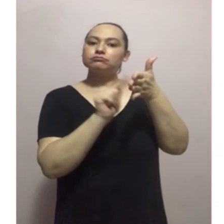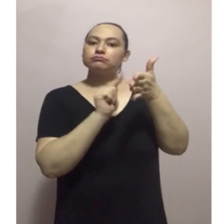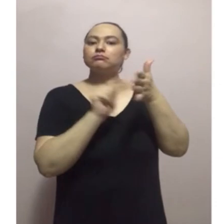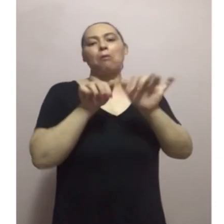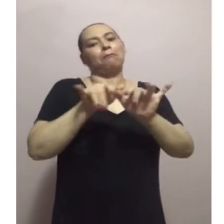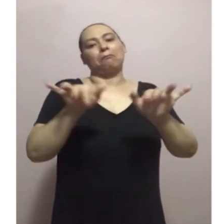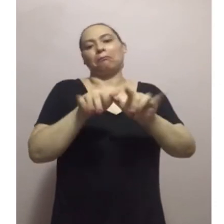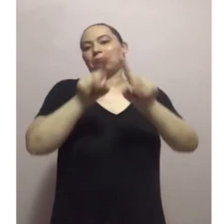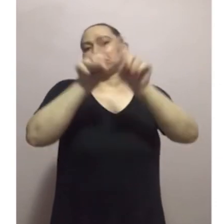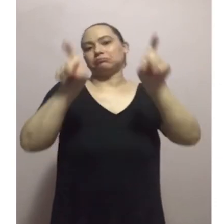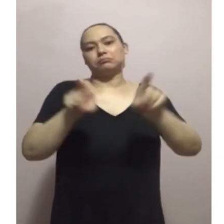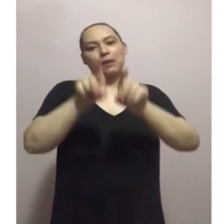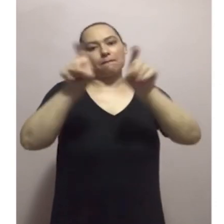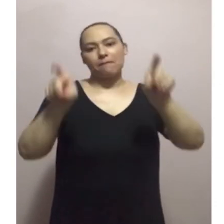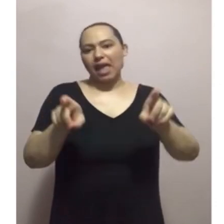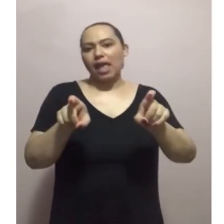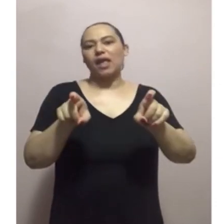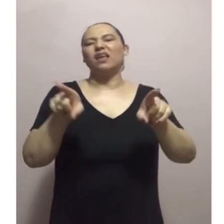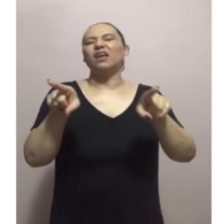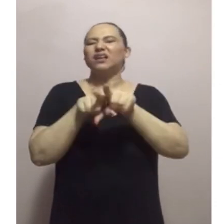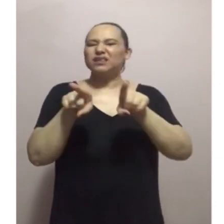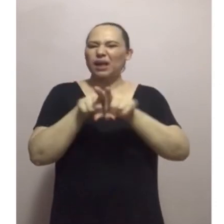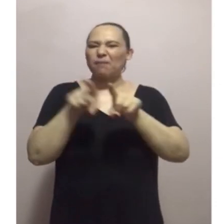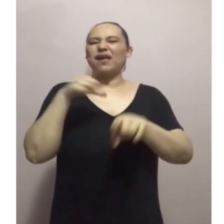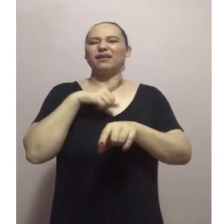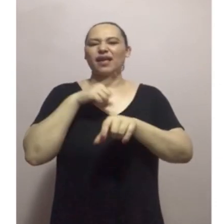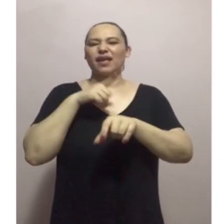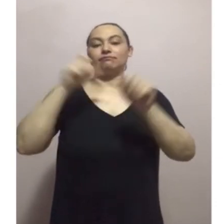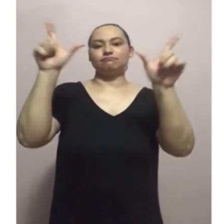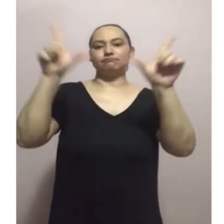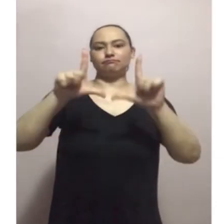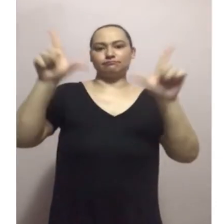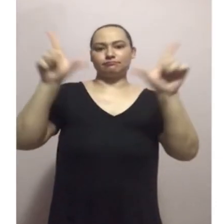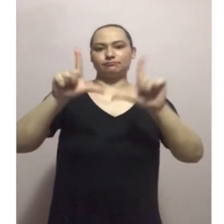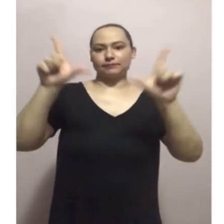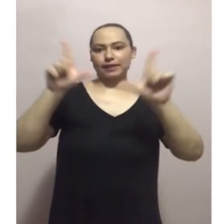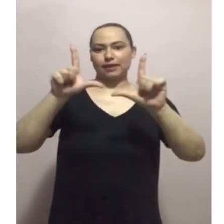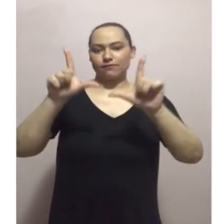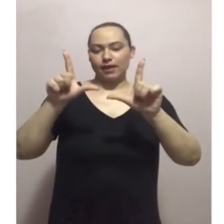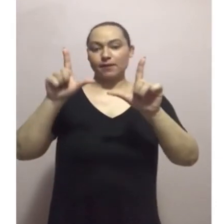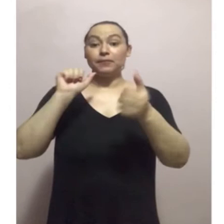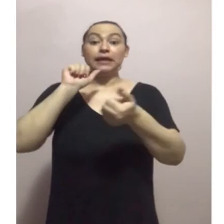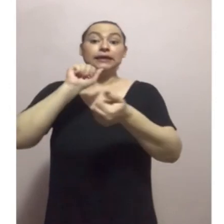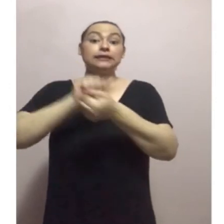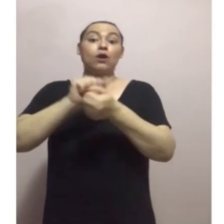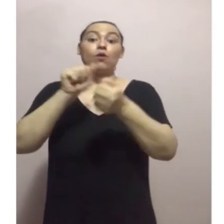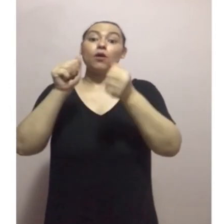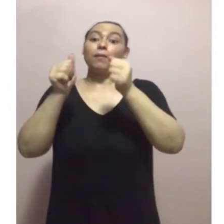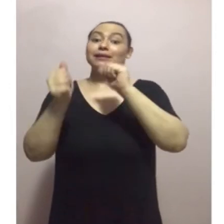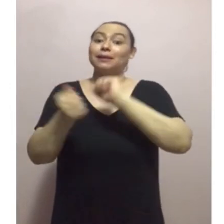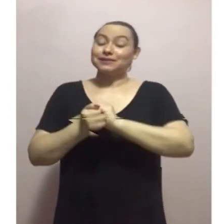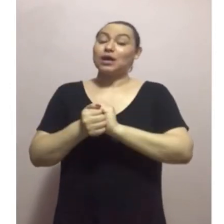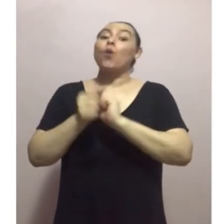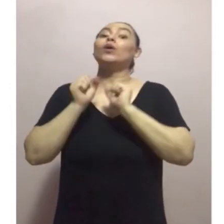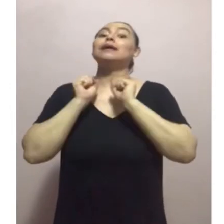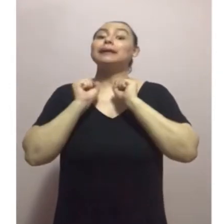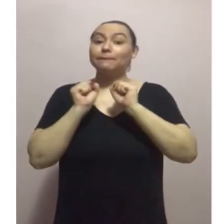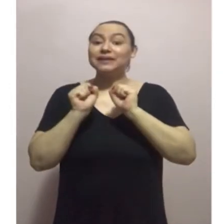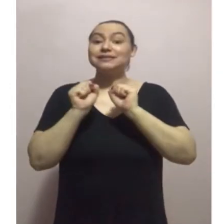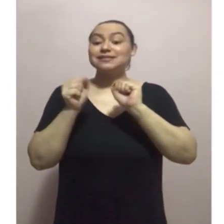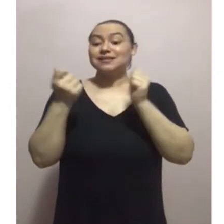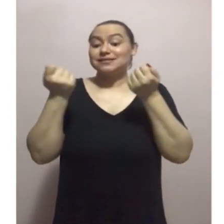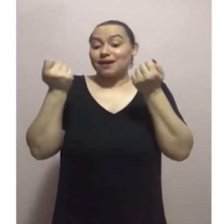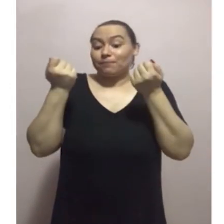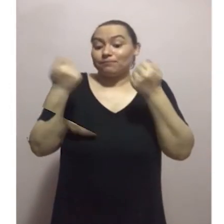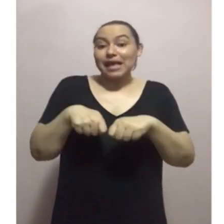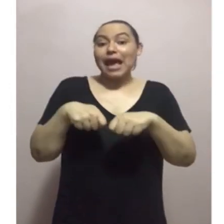né? As pessoas é. também ligam na televisão, mas realmente é uma adaptação que requer essa